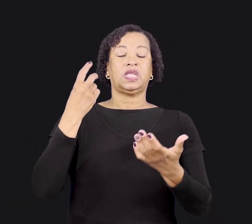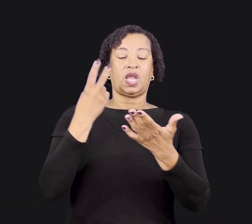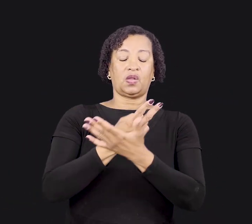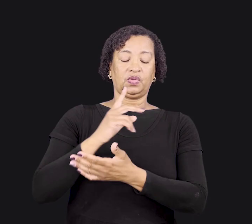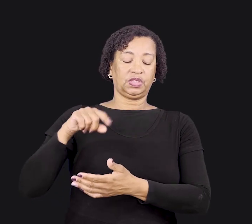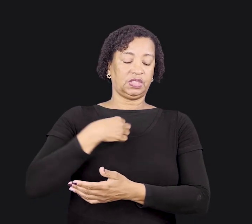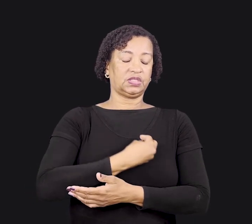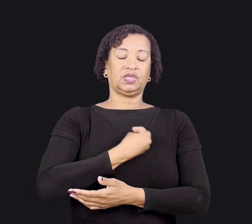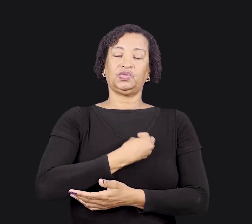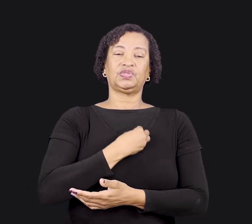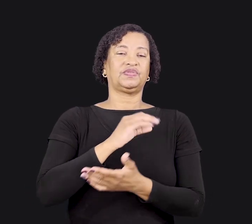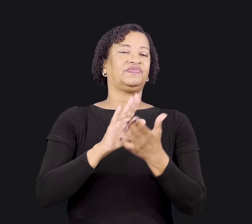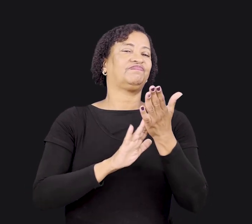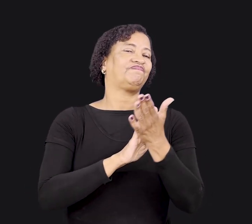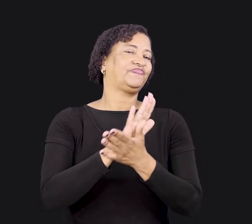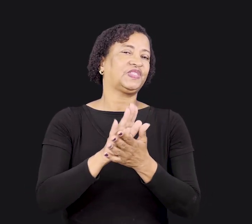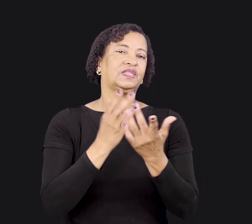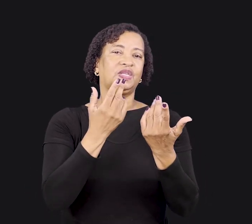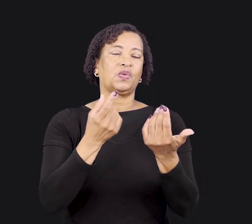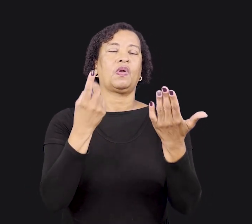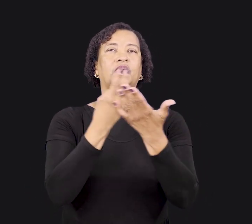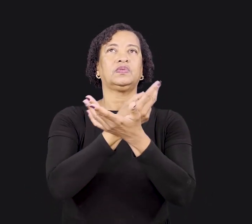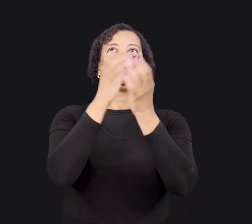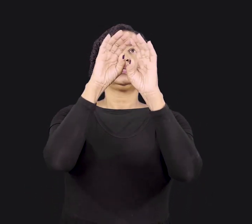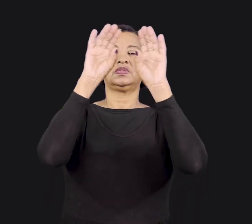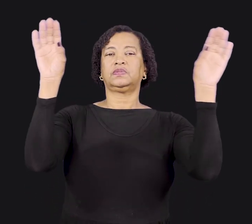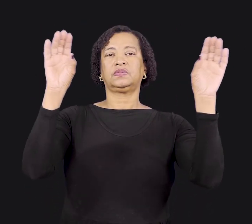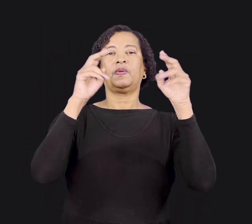através de nós, como o é no céu. Por isso temos que orar,